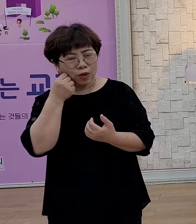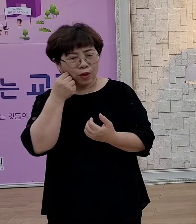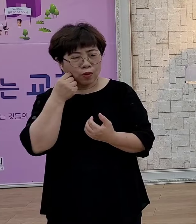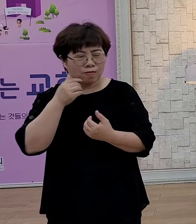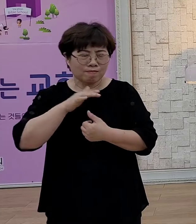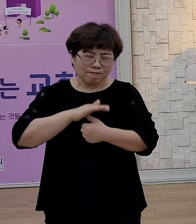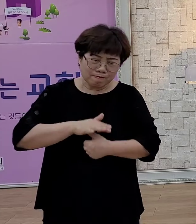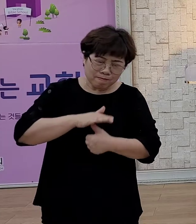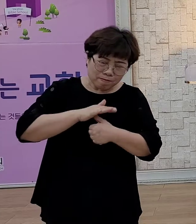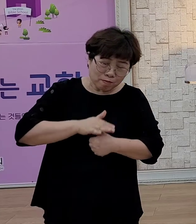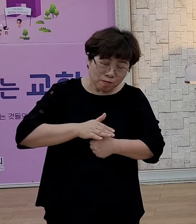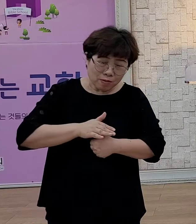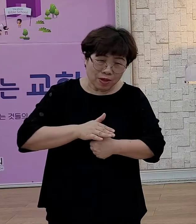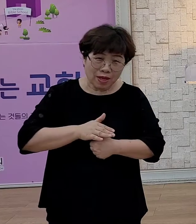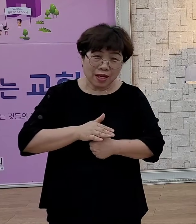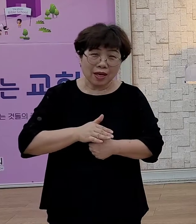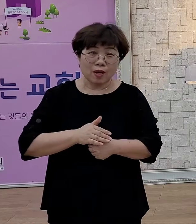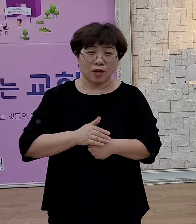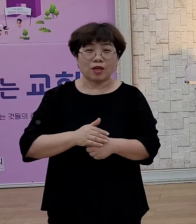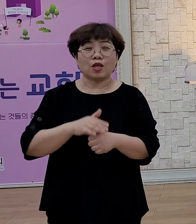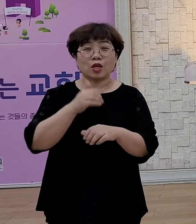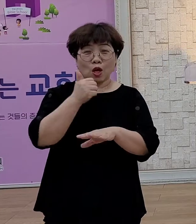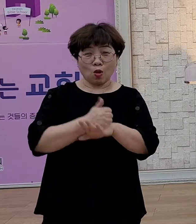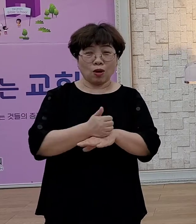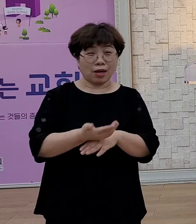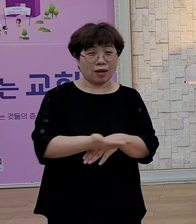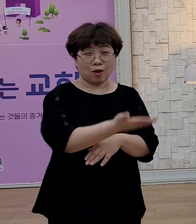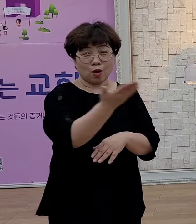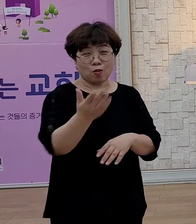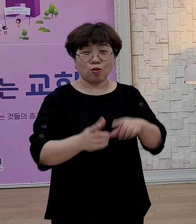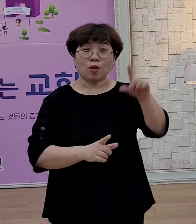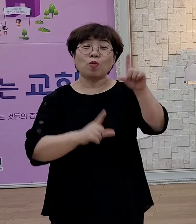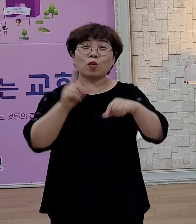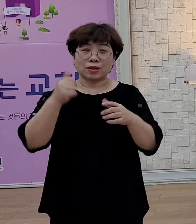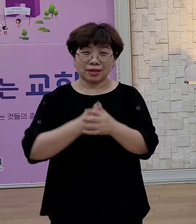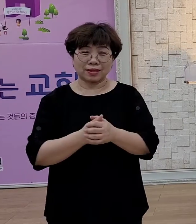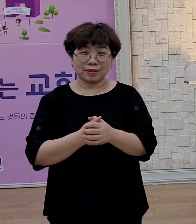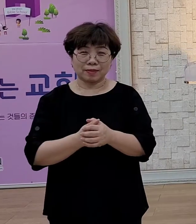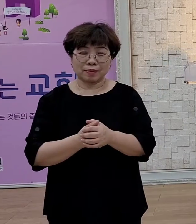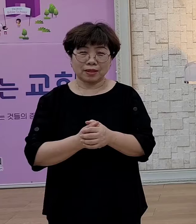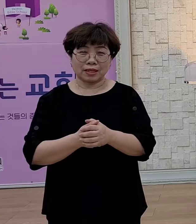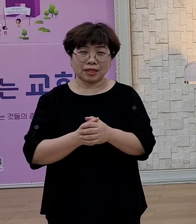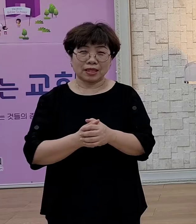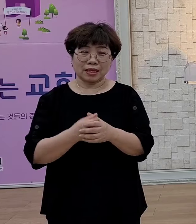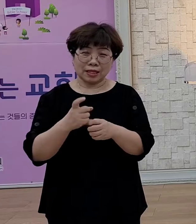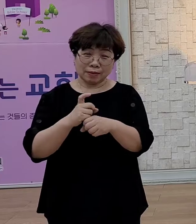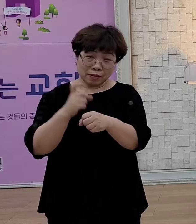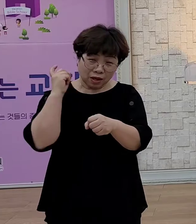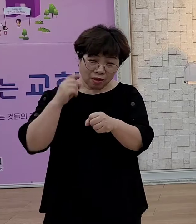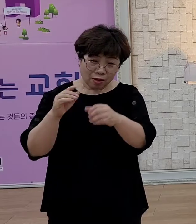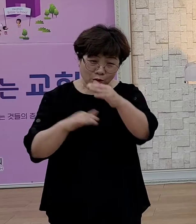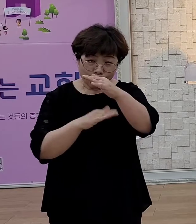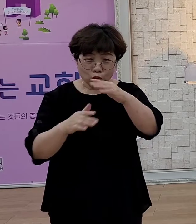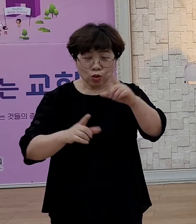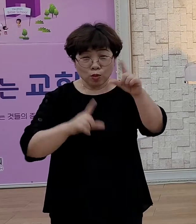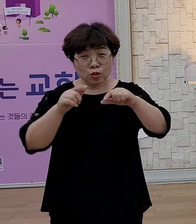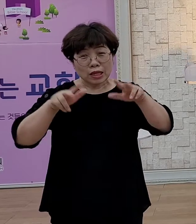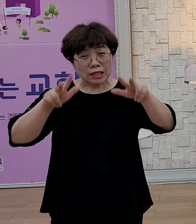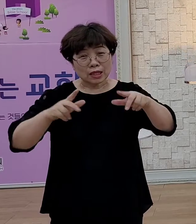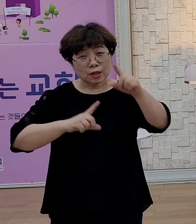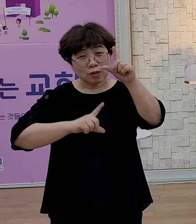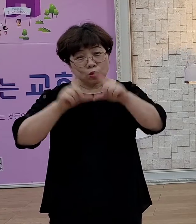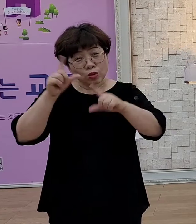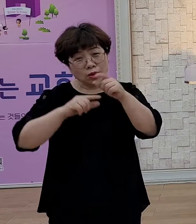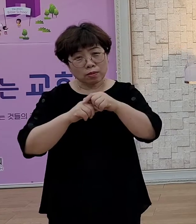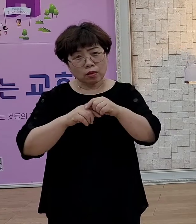그 결과 저는 정말 10년 전에 우리 뵀던 우리 성도님들 모습이랑 지금 모습은 이게 겹쳐지지가 않아요.